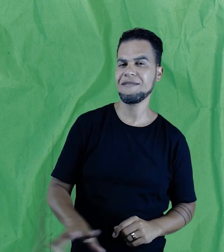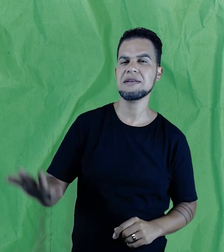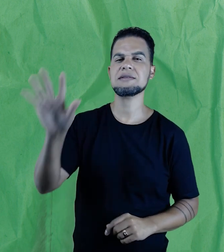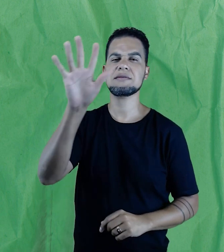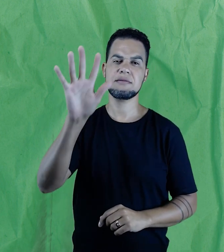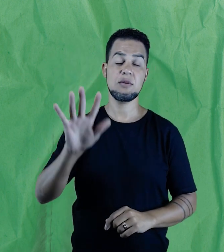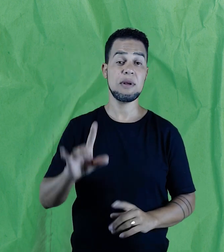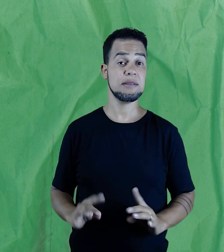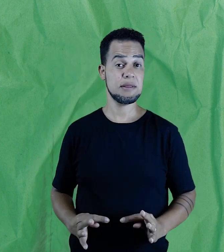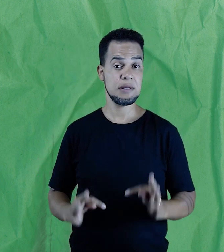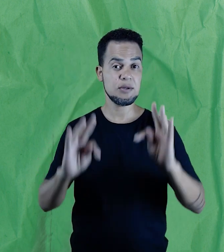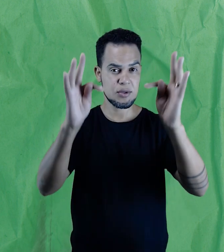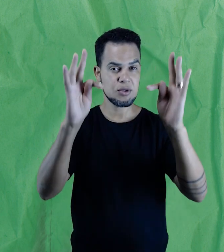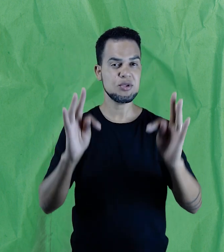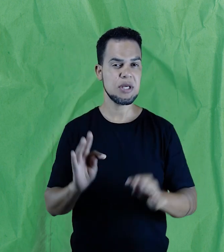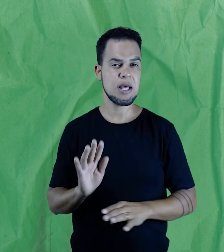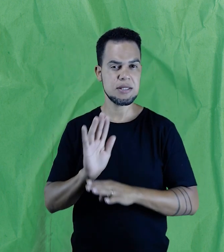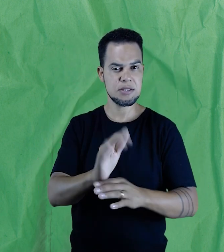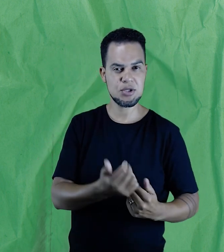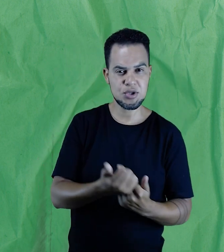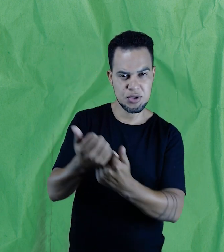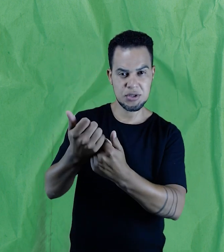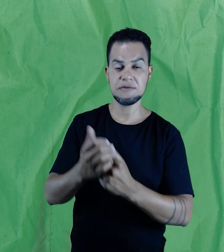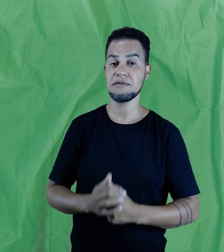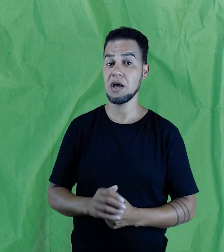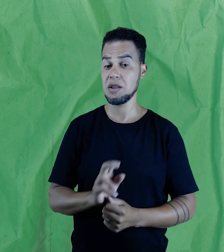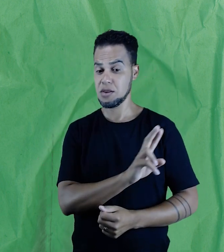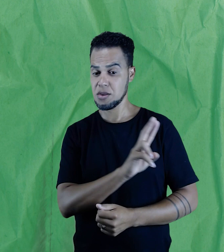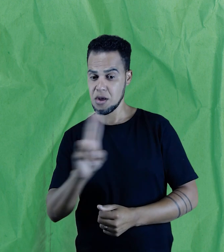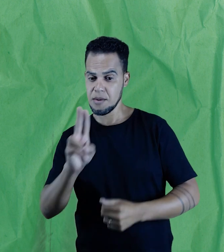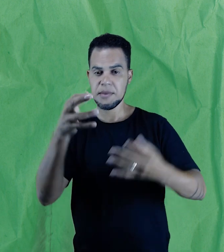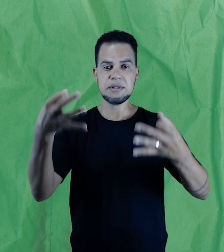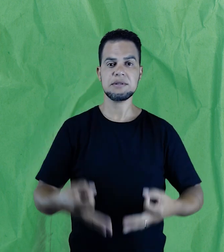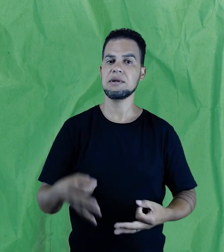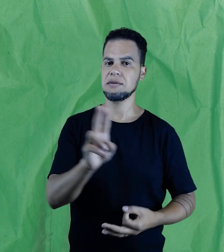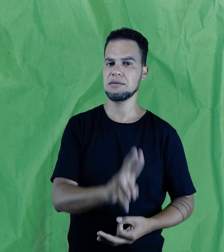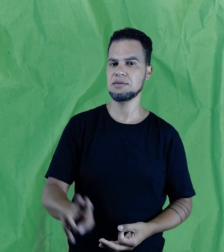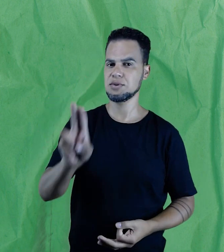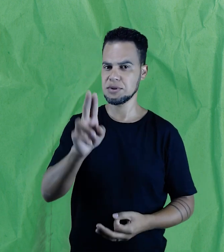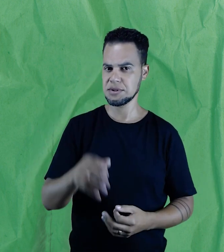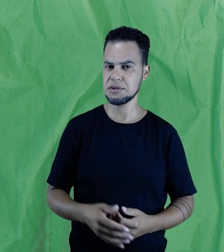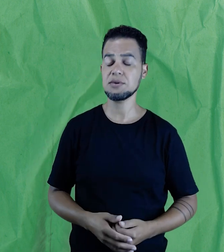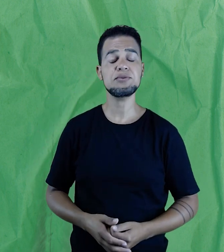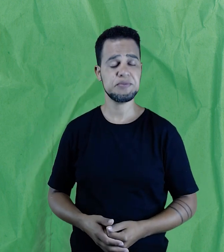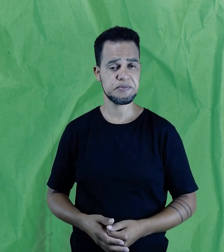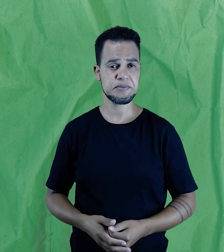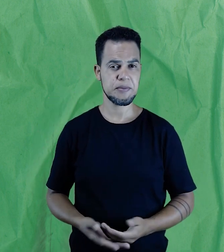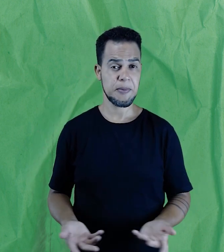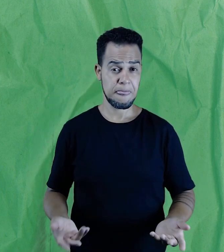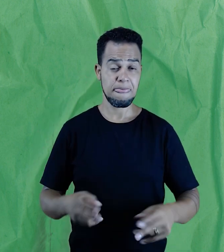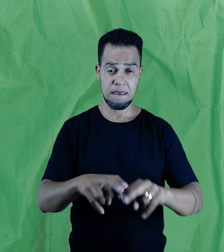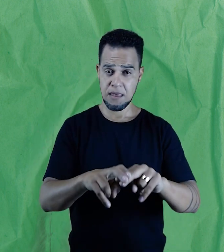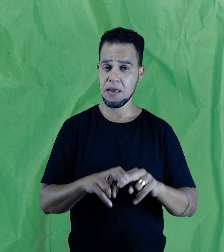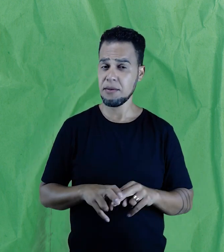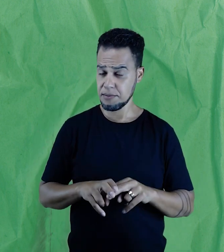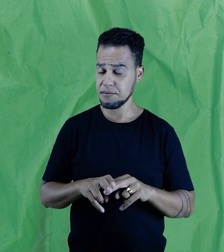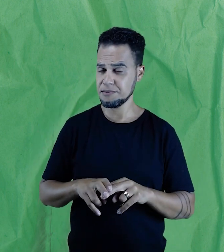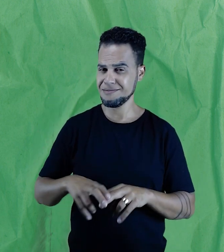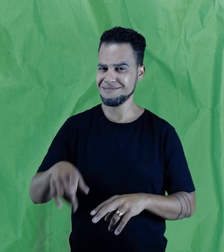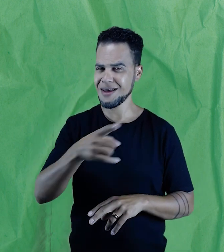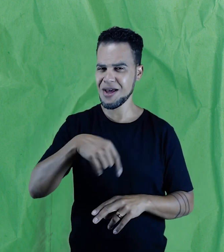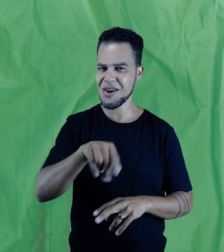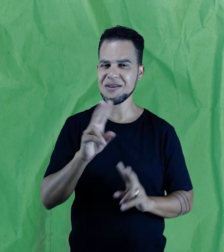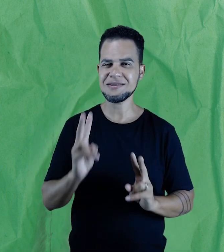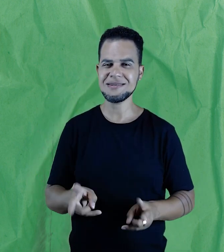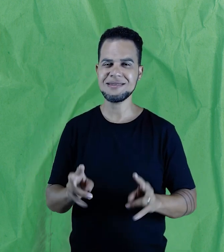universal, as tecnologias assistivas, a nomenclatura correta a ser utilizada. Por isso que